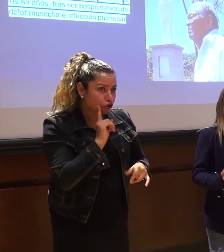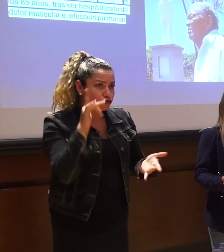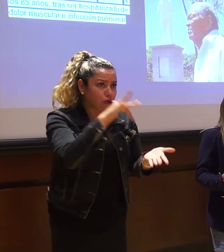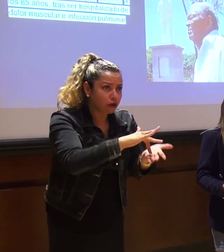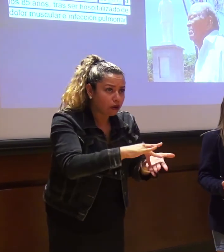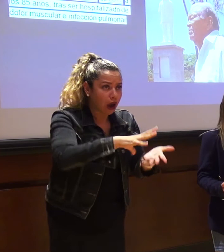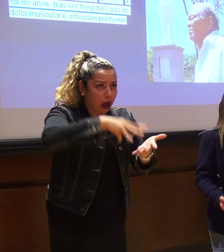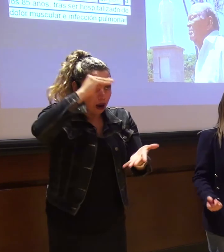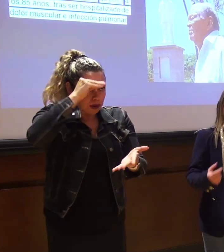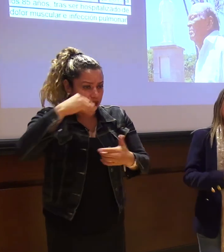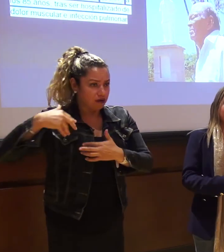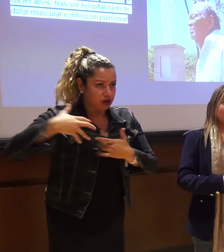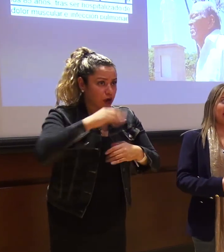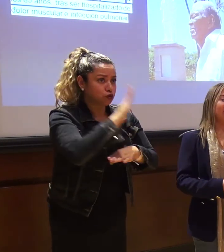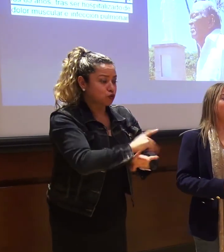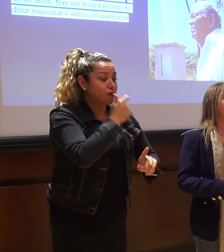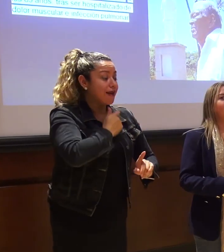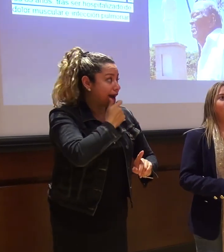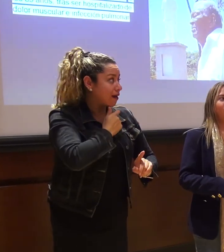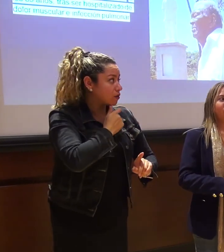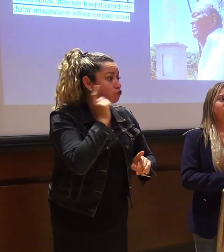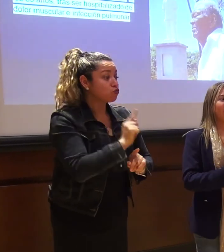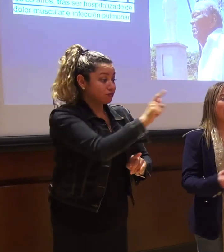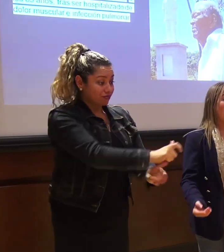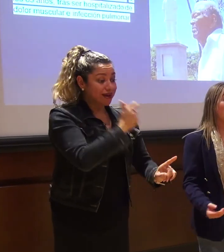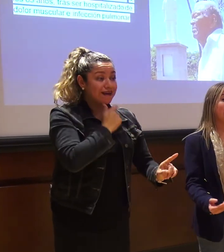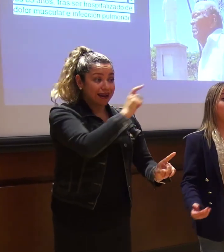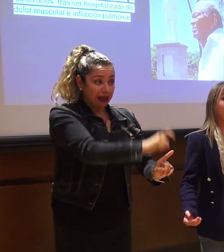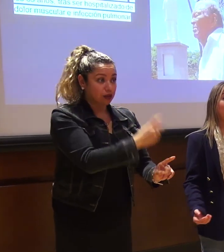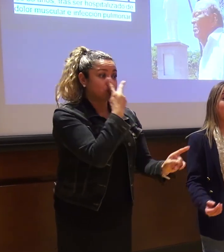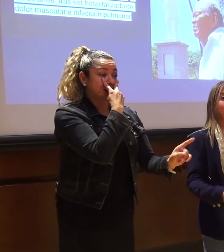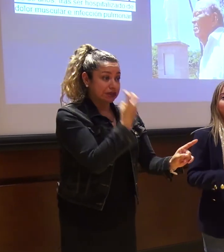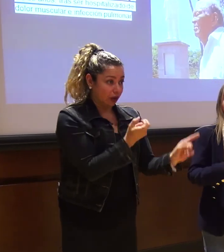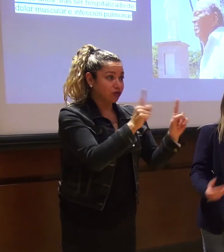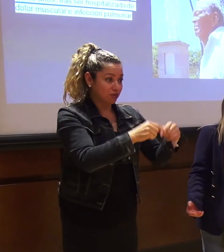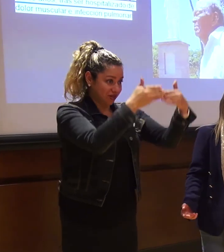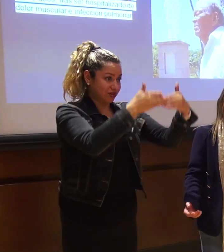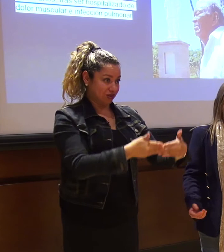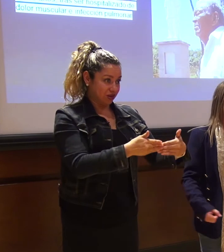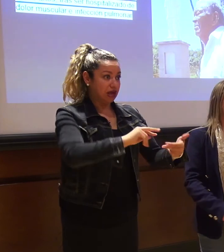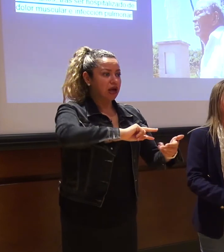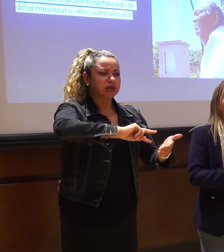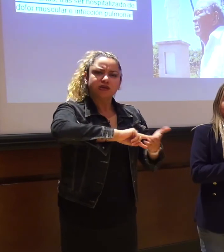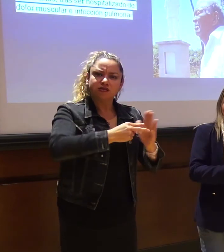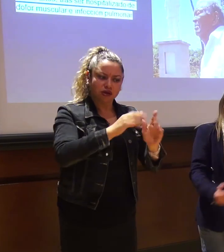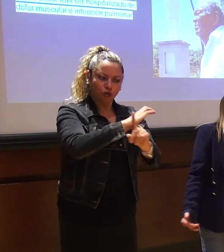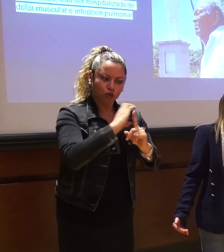Díaz también era una persona con discapacidad. Con esto nos podemos dar cuenta que el arte y la cultura va mucho más allá, ¿sí? Que lo puede traspasar